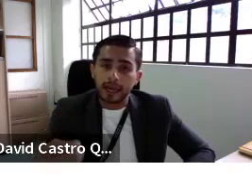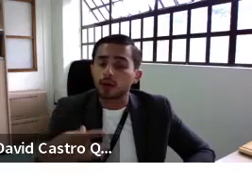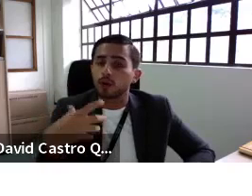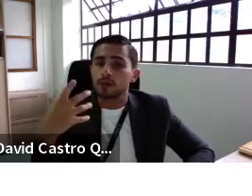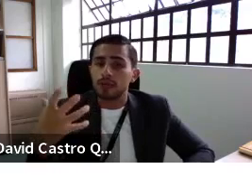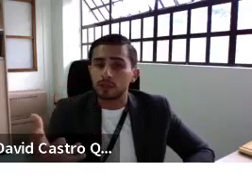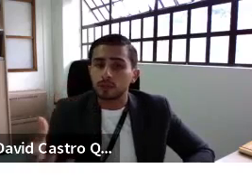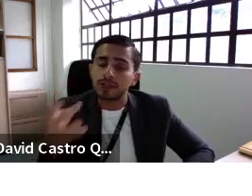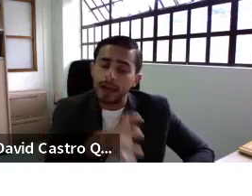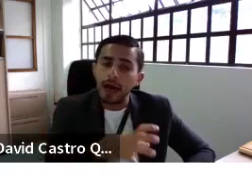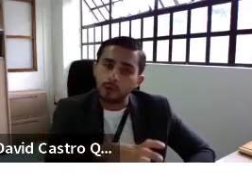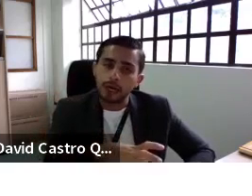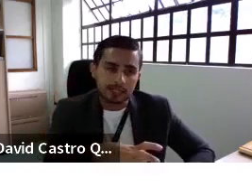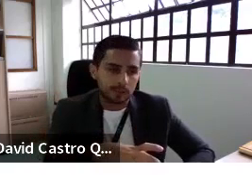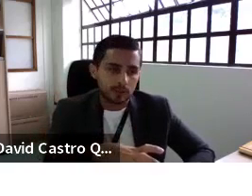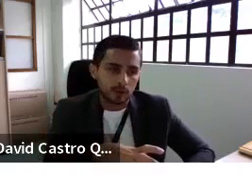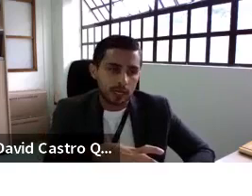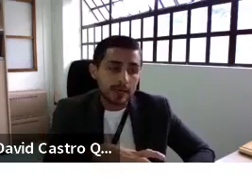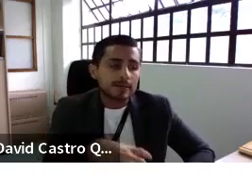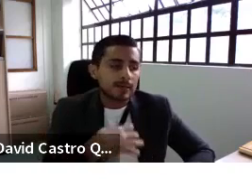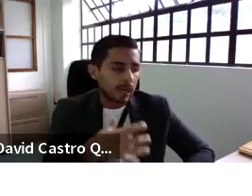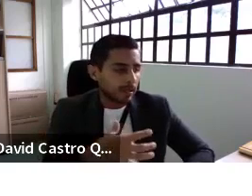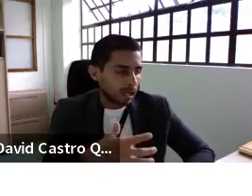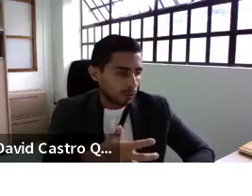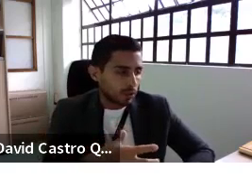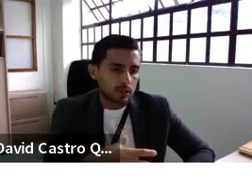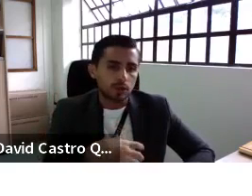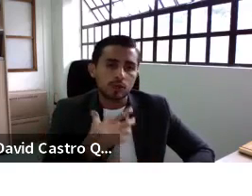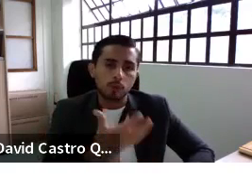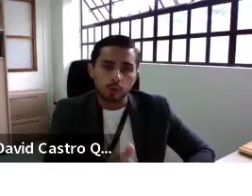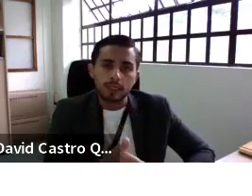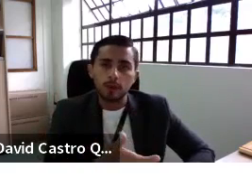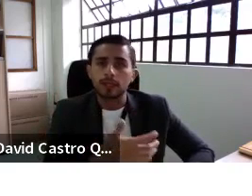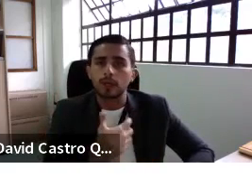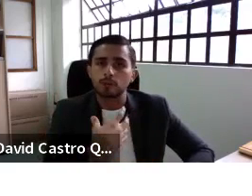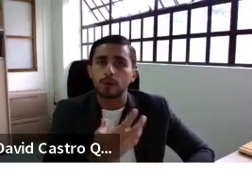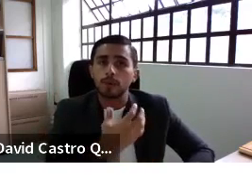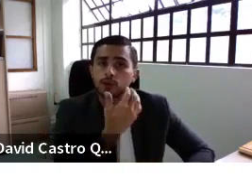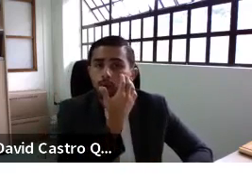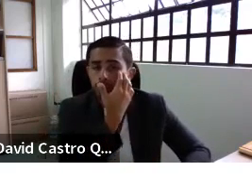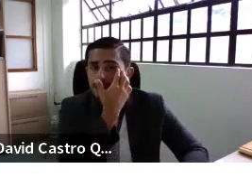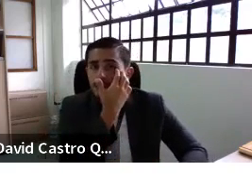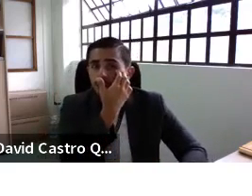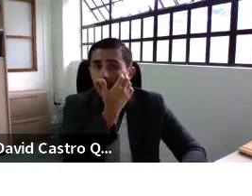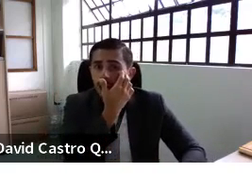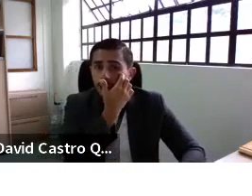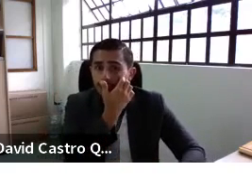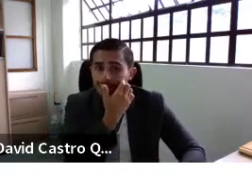el conocimiento de cada una de las personas si bien tenemos situaciones comunes si bien tenemos problemas comunes yo cada vez más